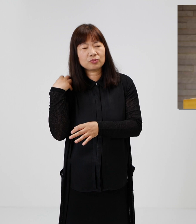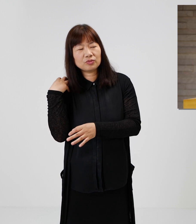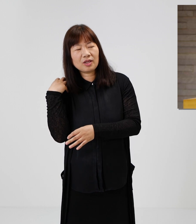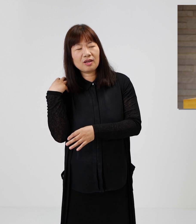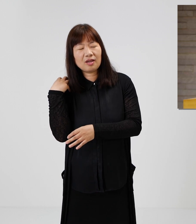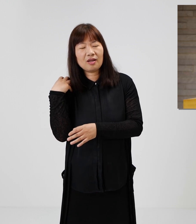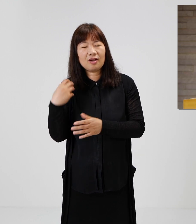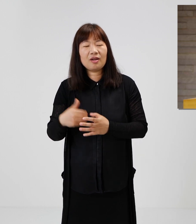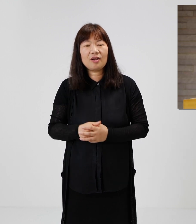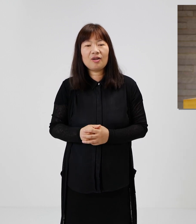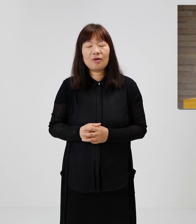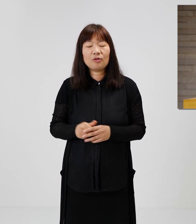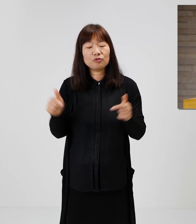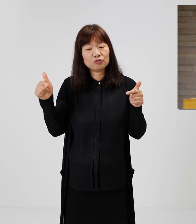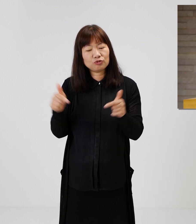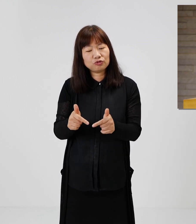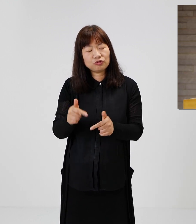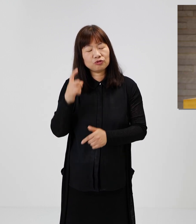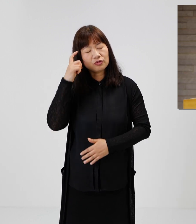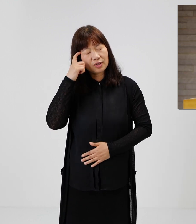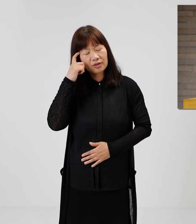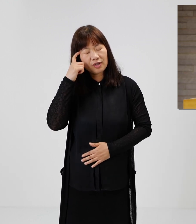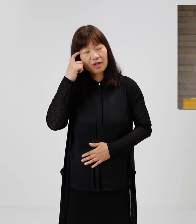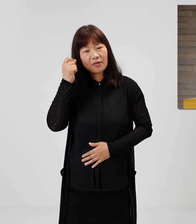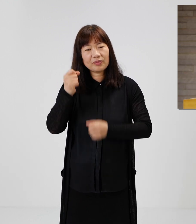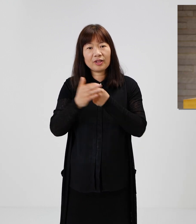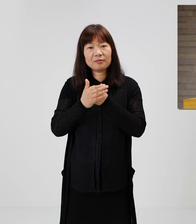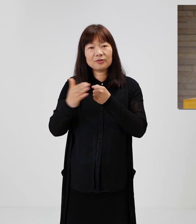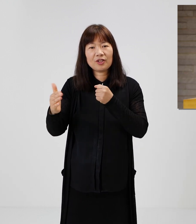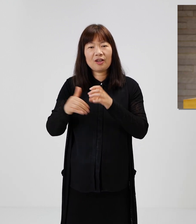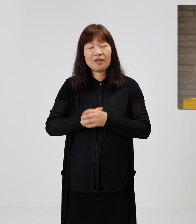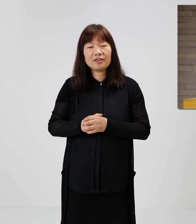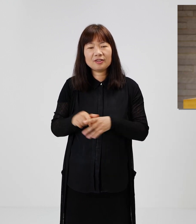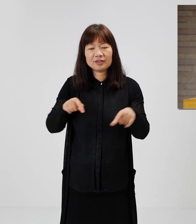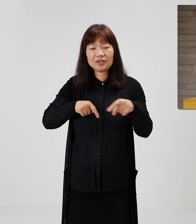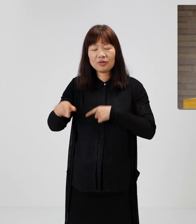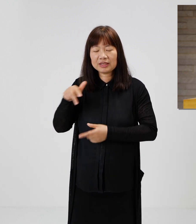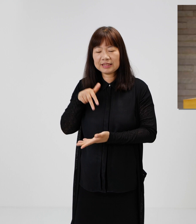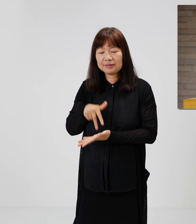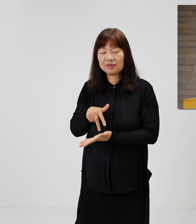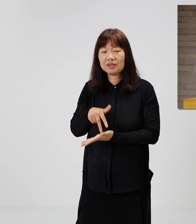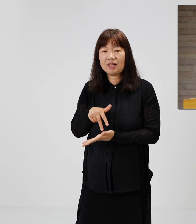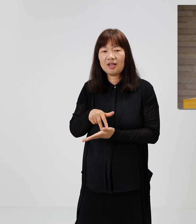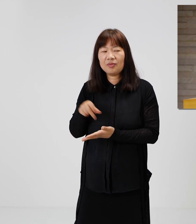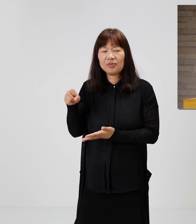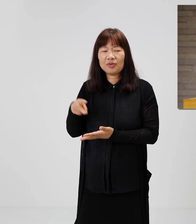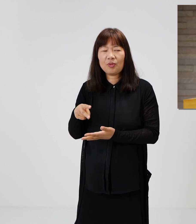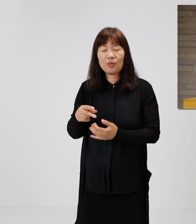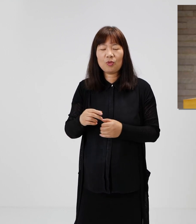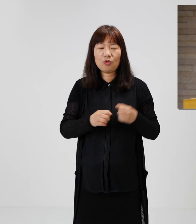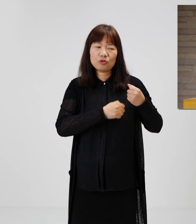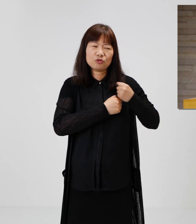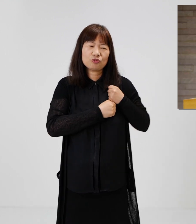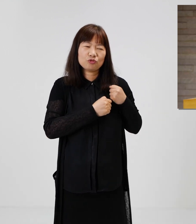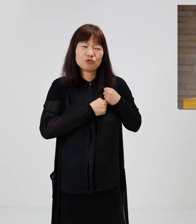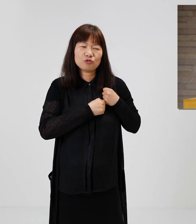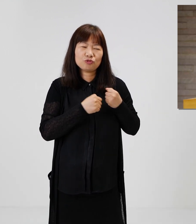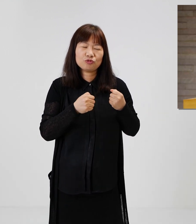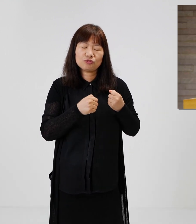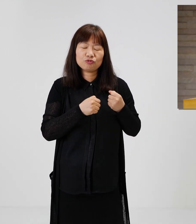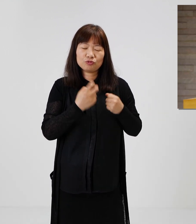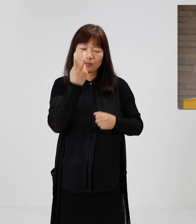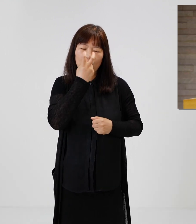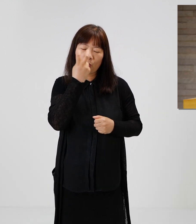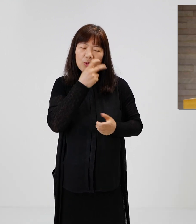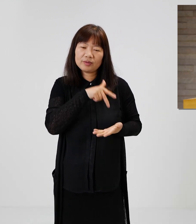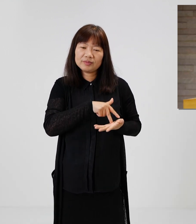훨씬 덜할 거고, 이것이 정치적인 측면이나 국방의 차원이나